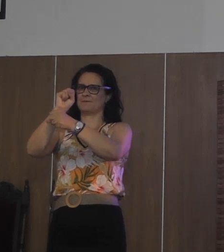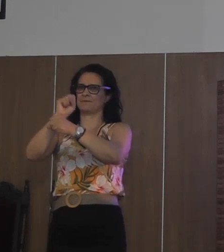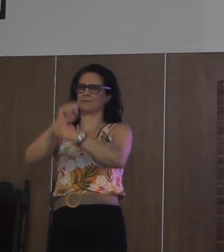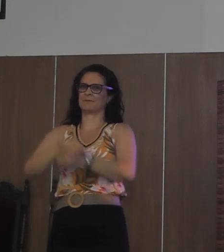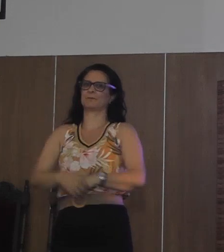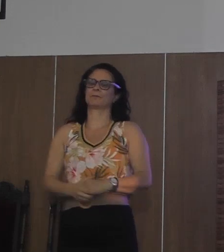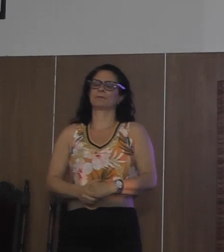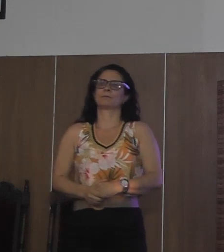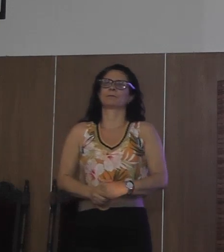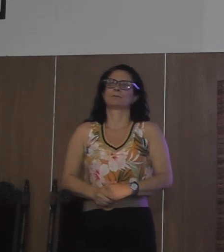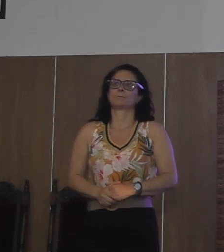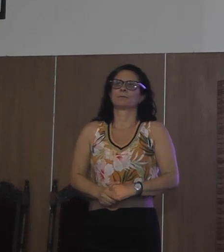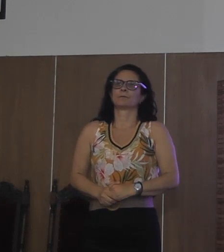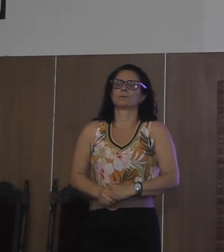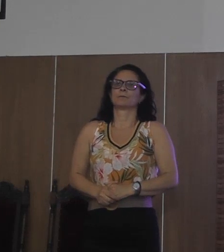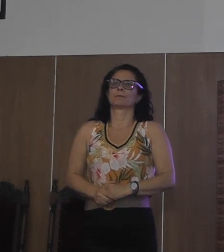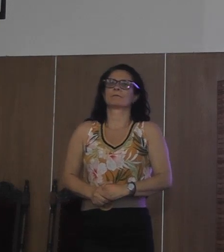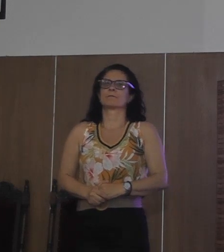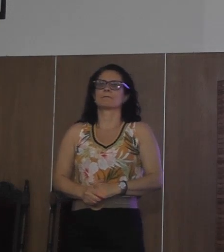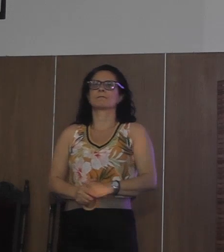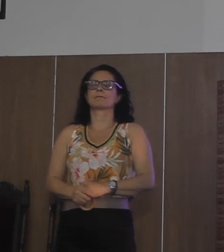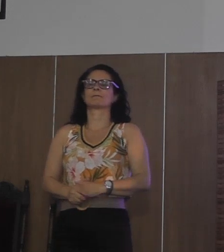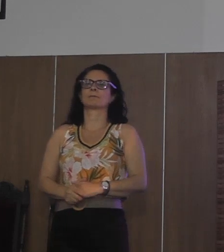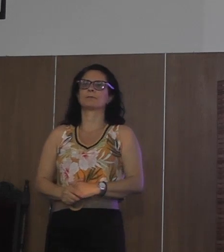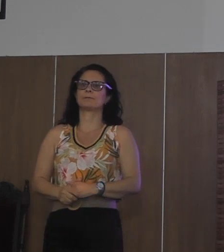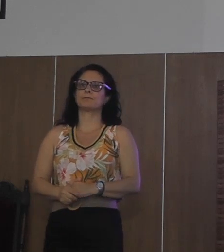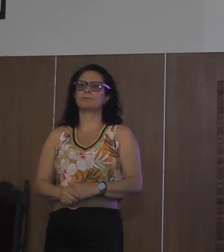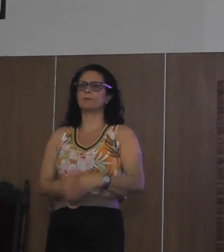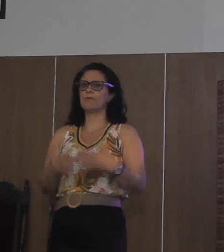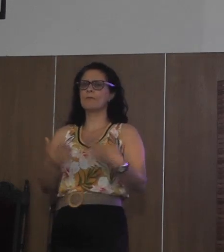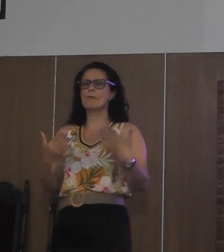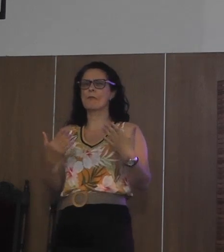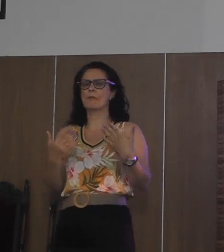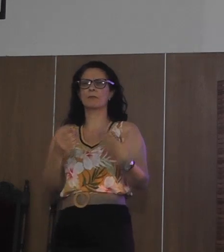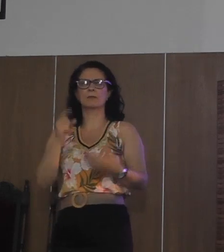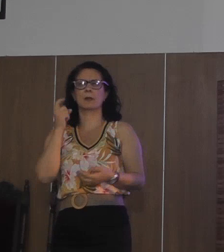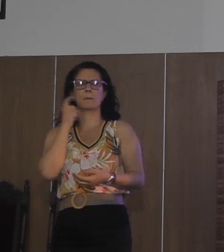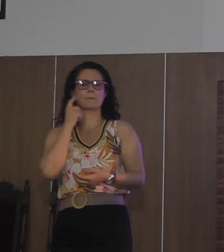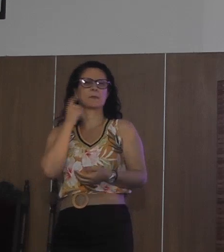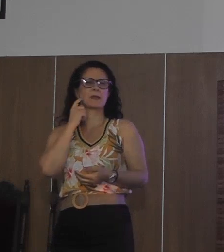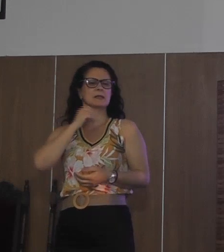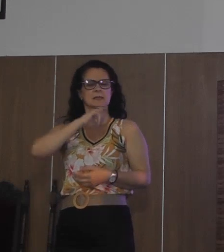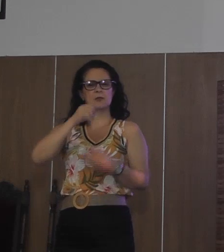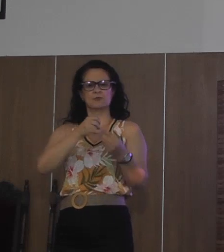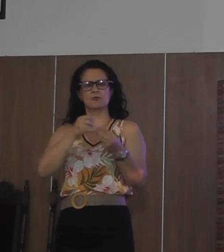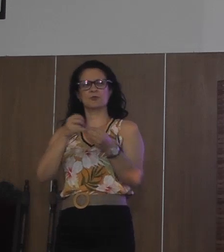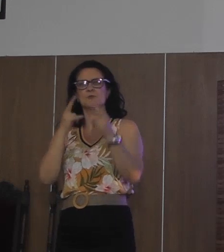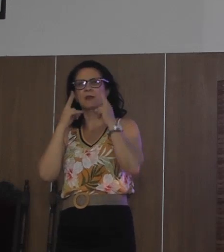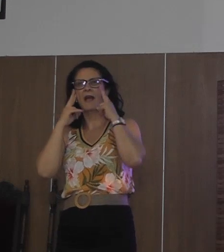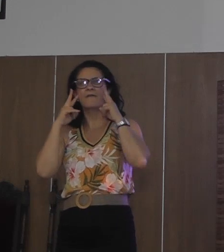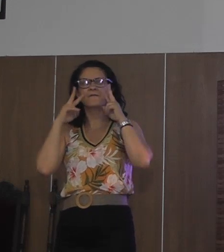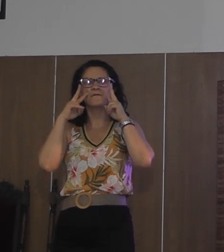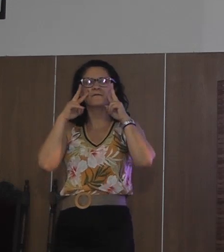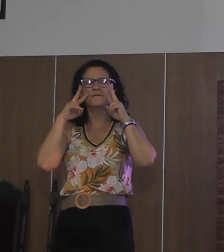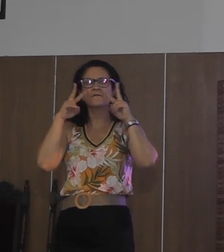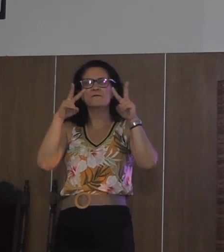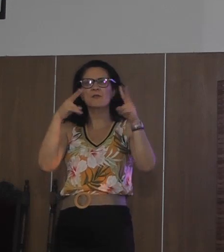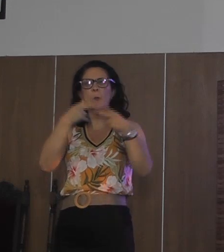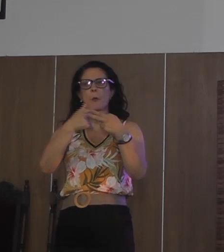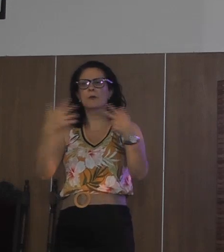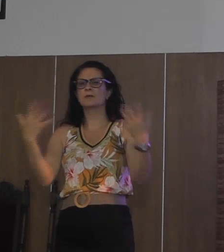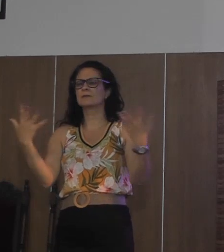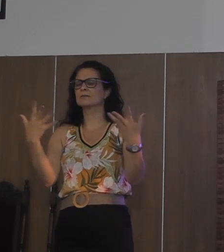Agora, o homem que viu isso tudo, porque recebeu promessas de Deus lá